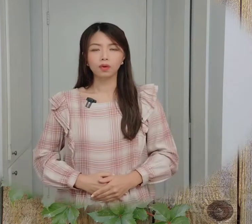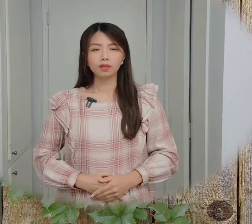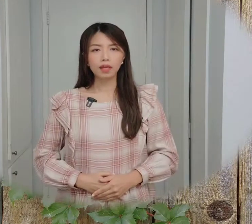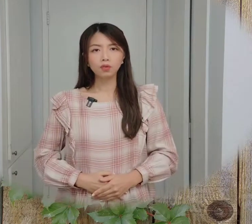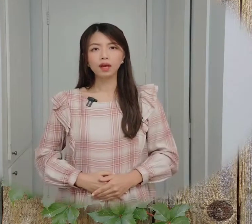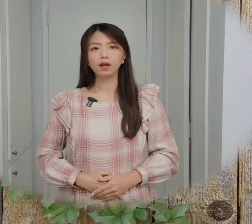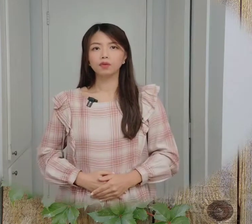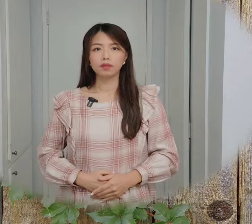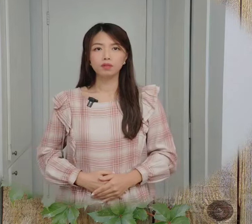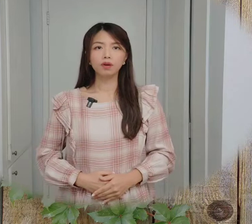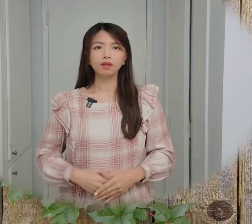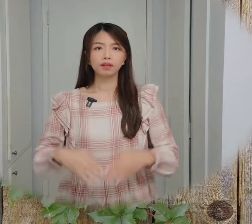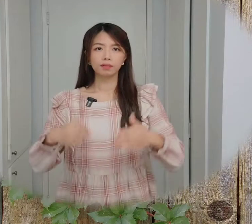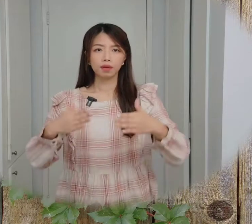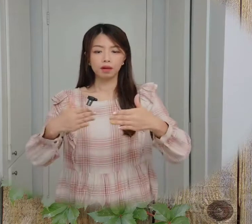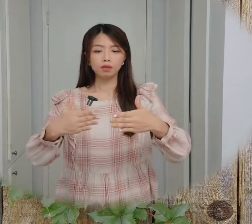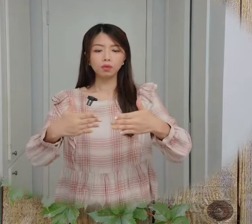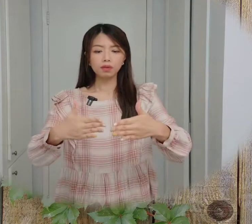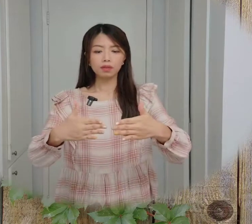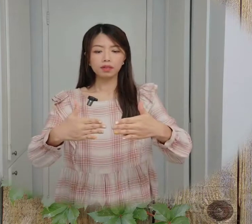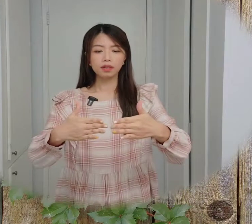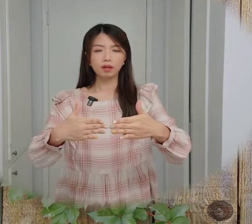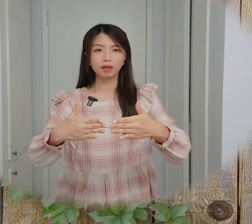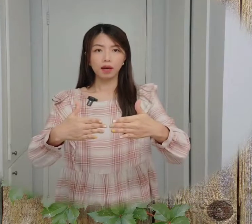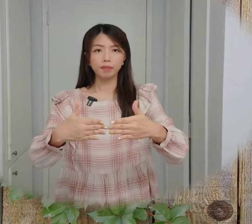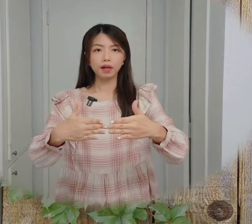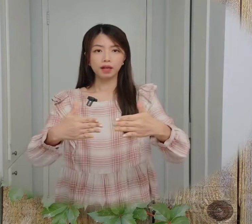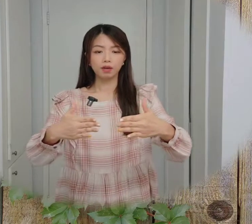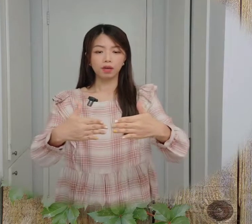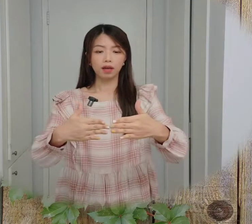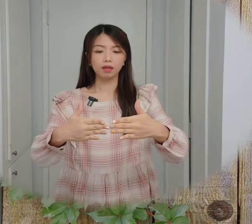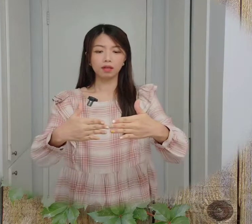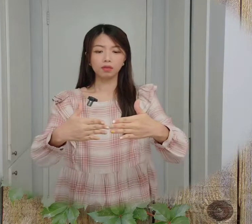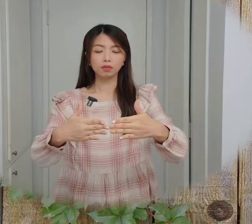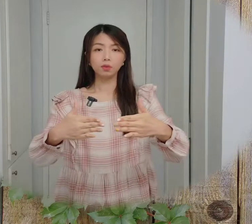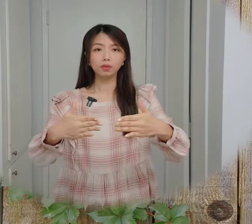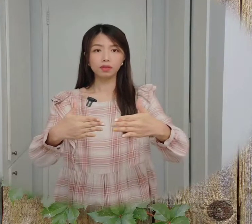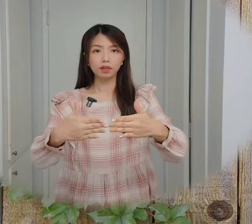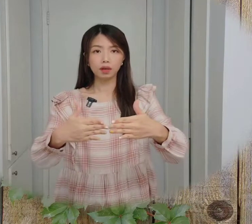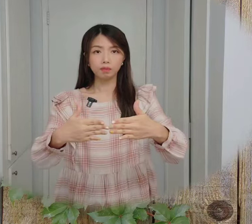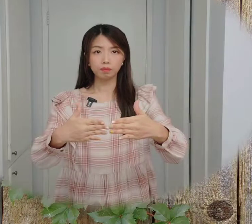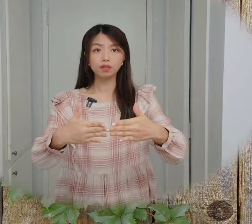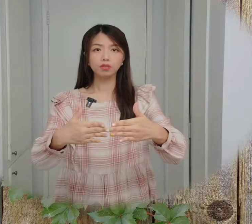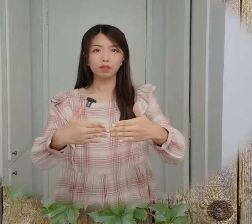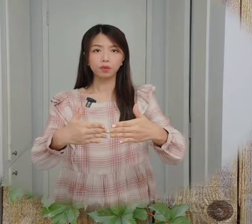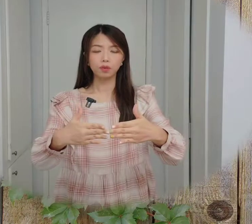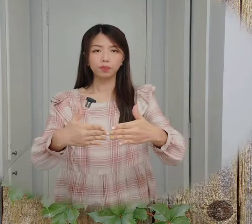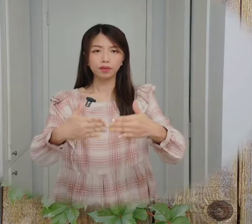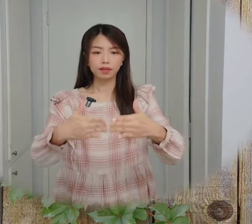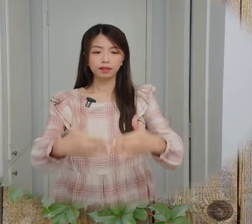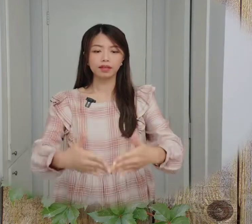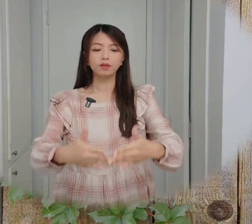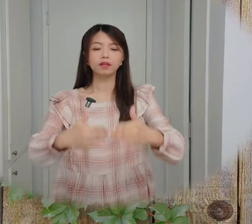세우고. 세우다 라고 하는 뜻의 수어는 손끝이 앞을 향하게 이렇게 두 손끝을 이렇게